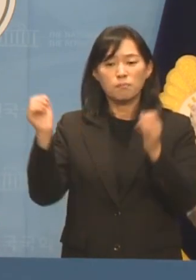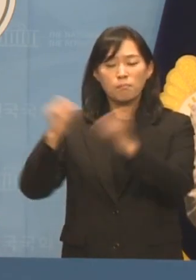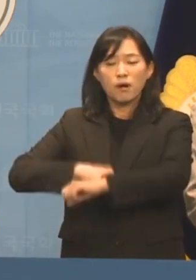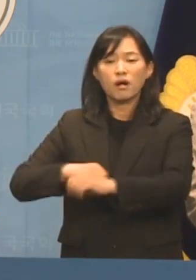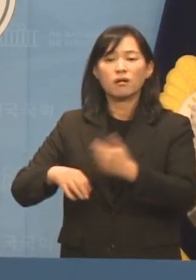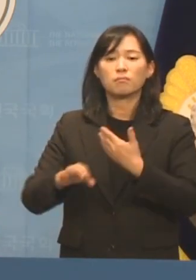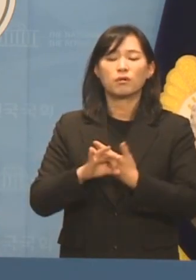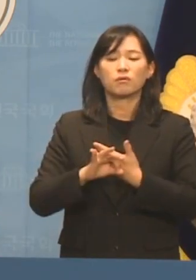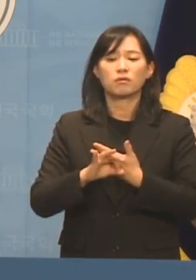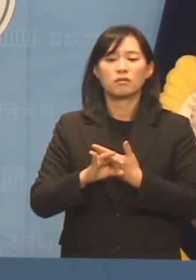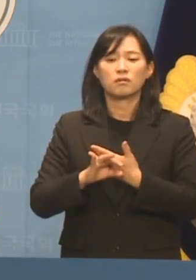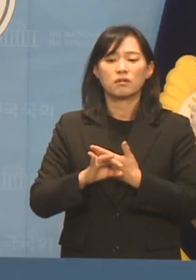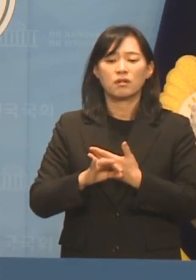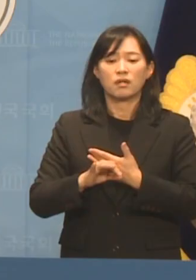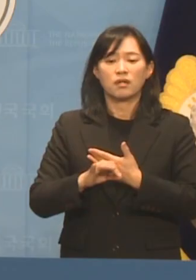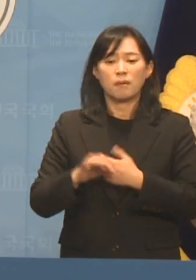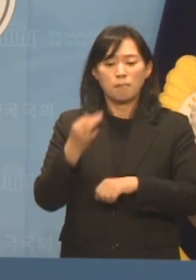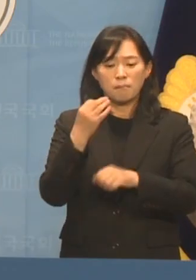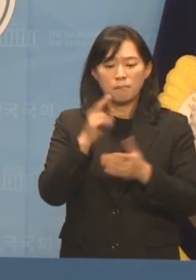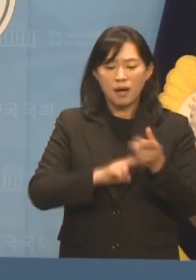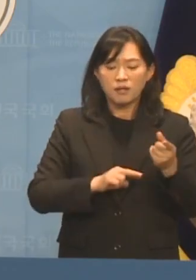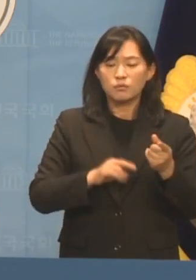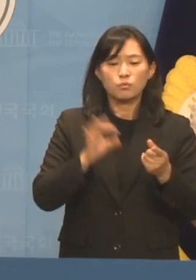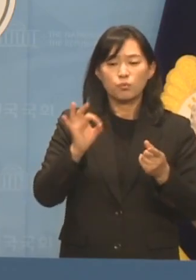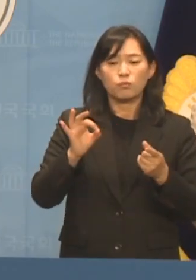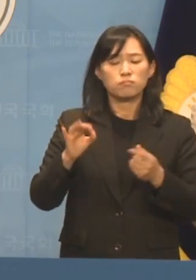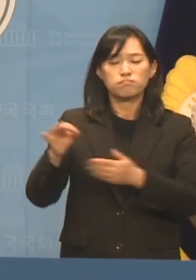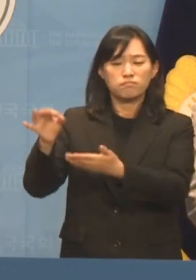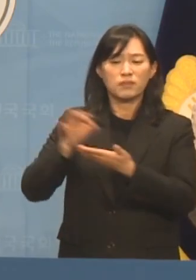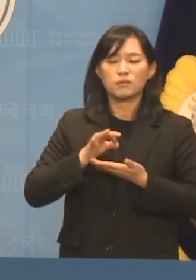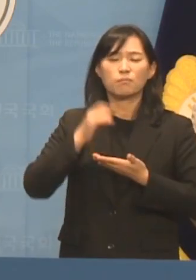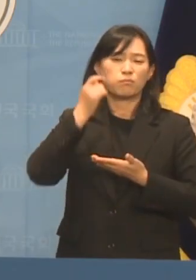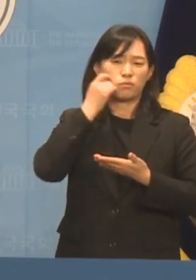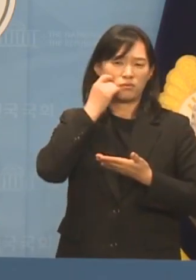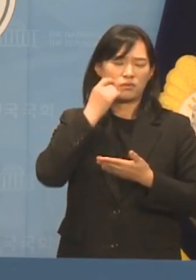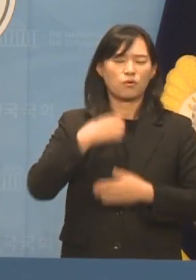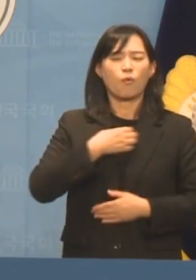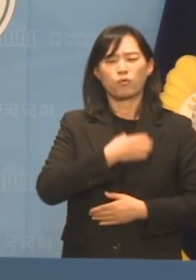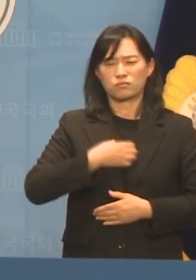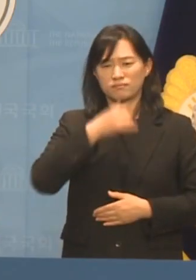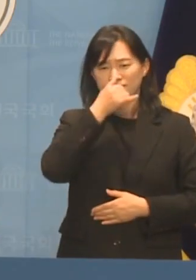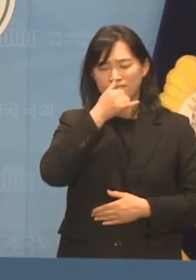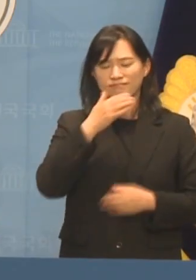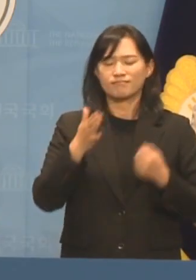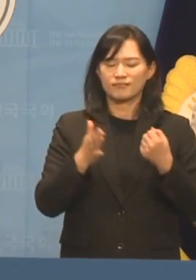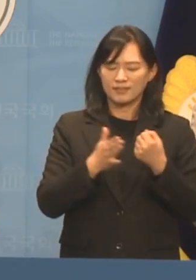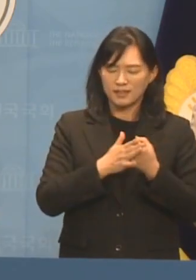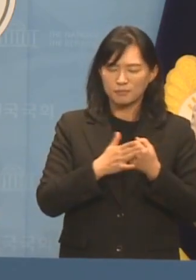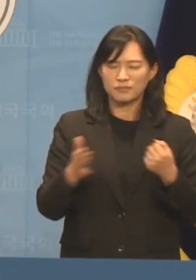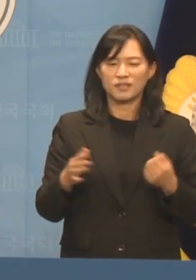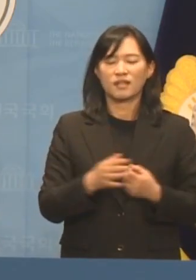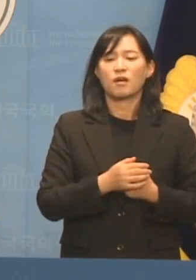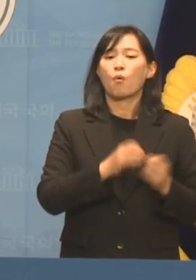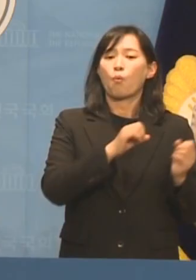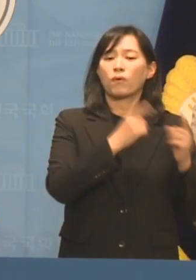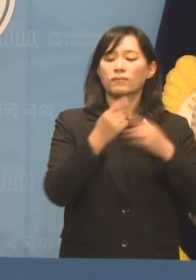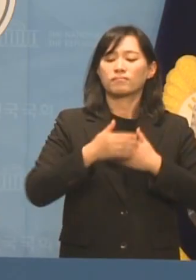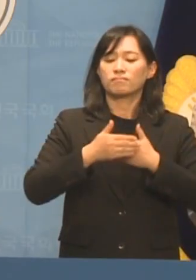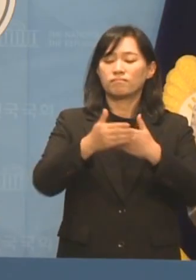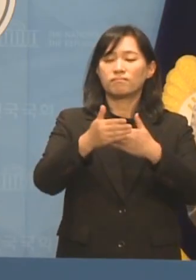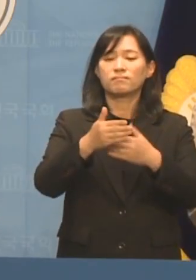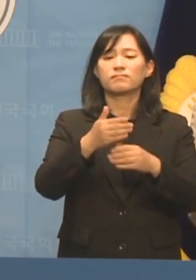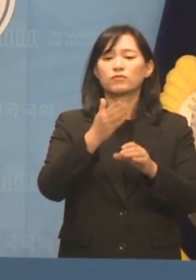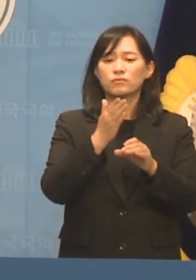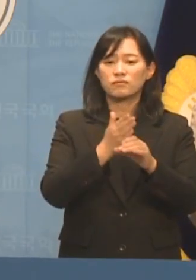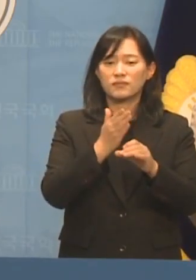경우에는 그 매출 대금들 하나도 못 받게 되는 그런 우려에 있습니다. 그래서 이러한 점들을 감안을 해서 회생 절차 같은